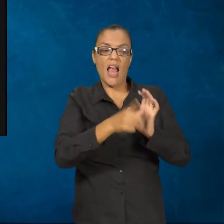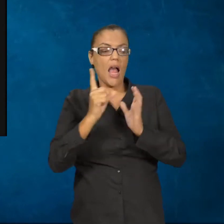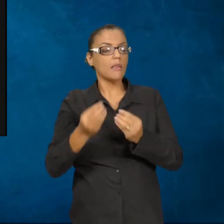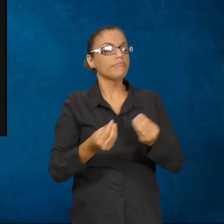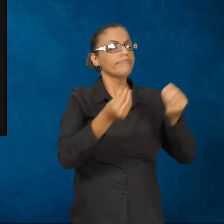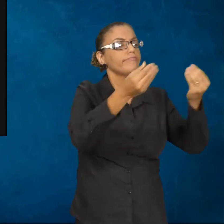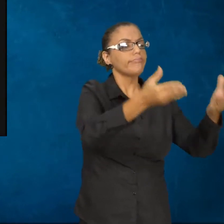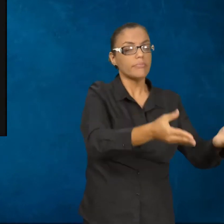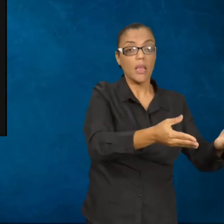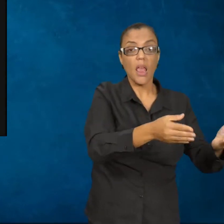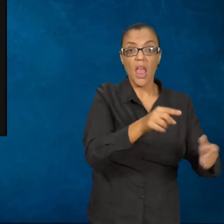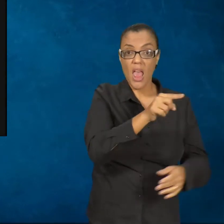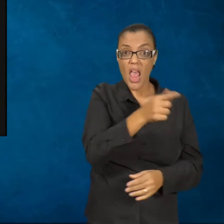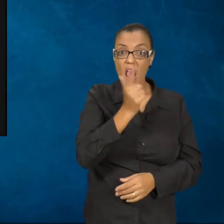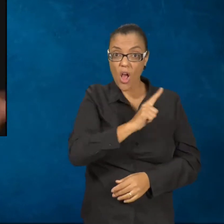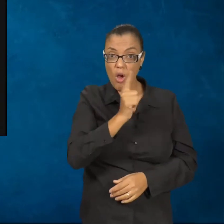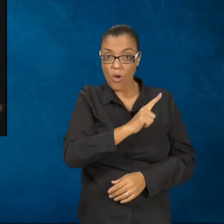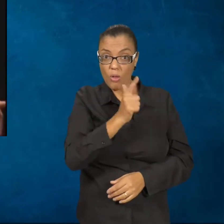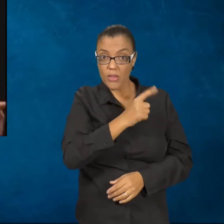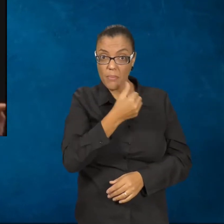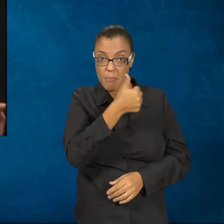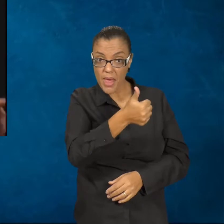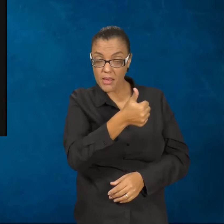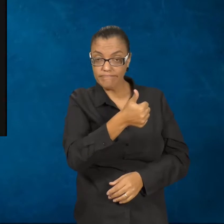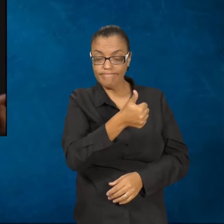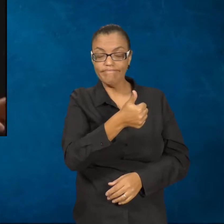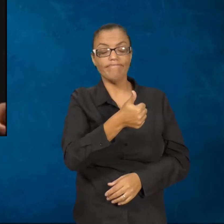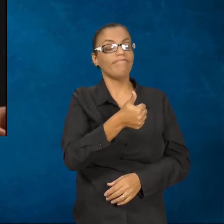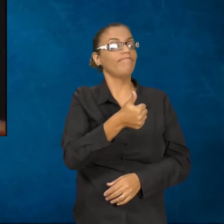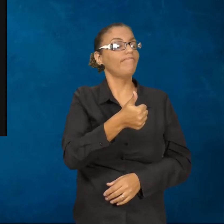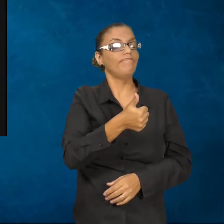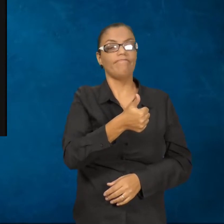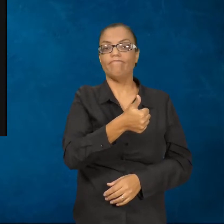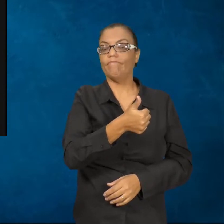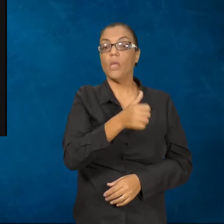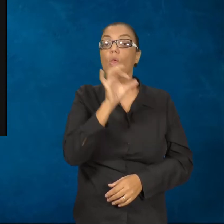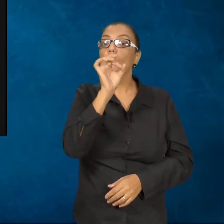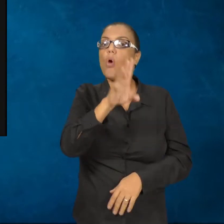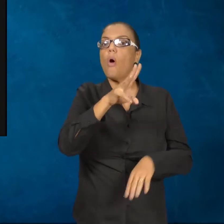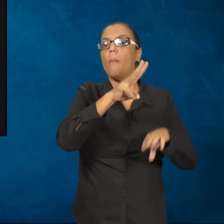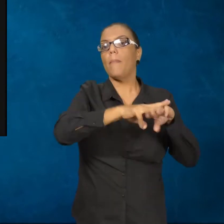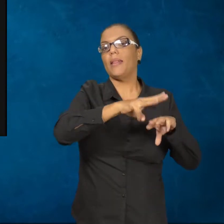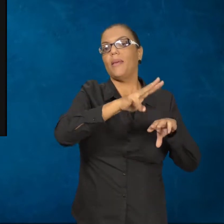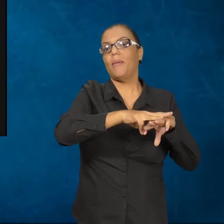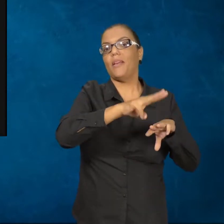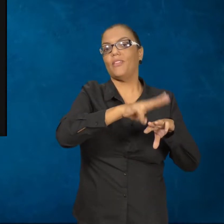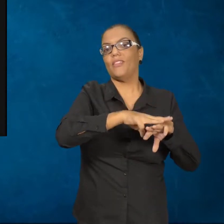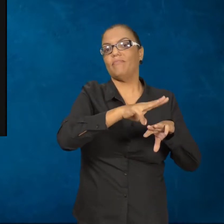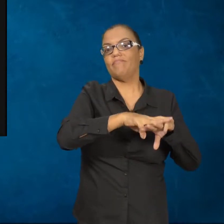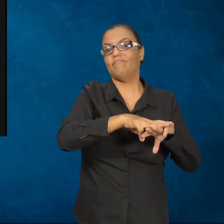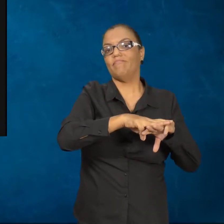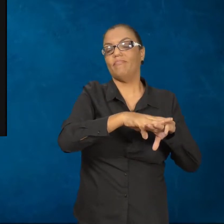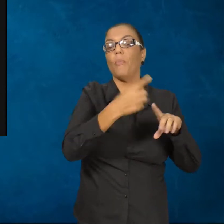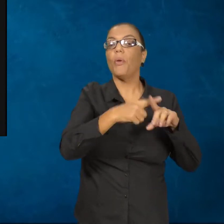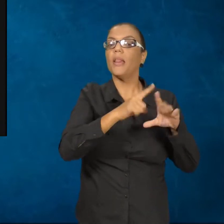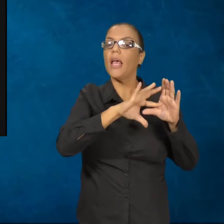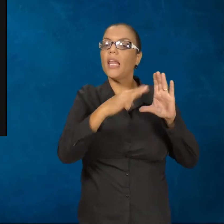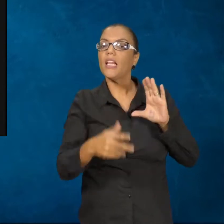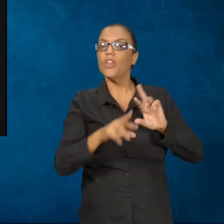Só em matemática. Porque matemática tem uma característica diferente das outras matérias. Mas o resto vai ser uma